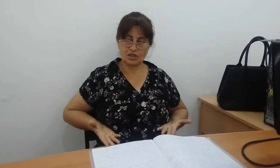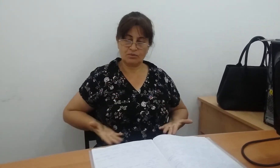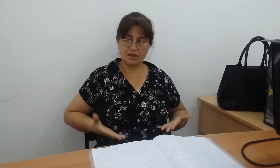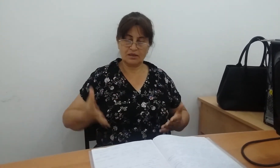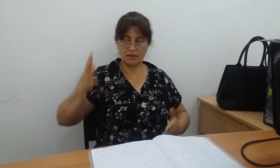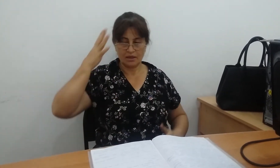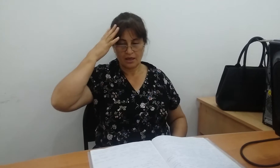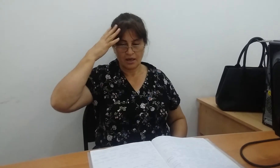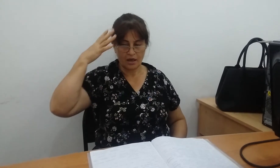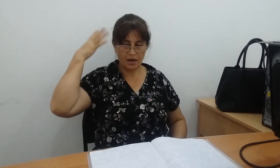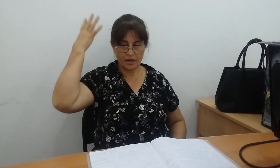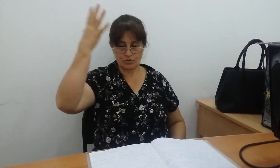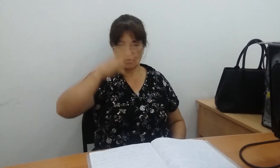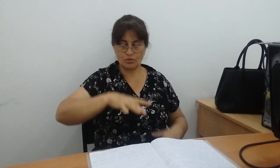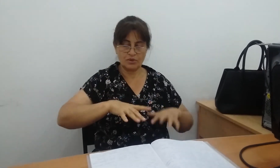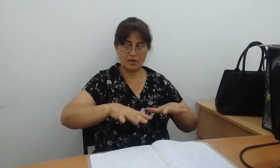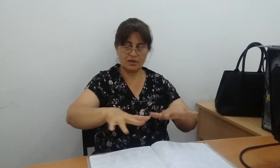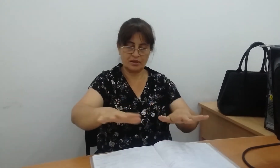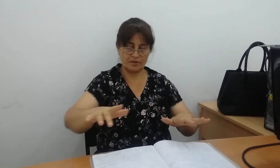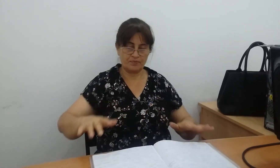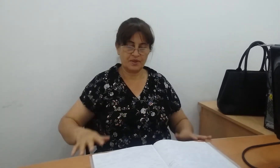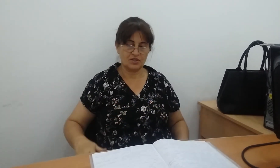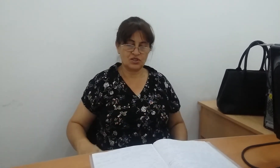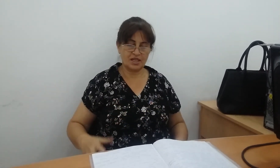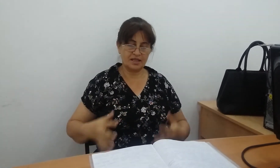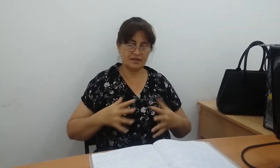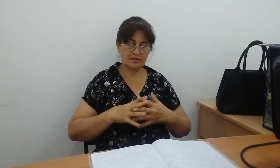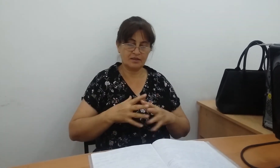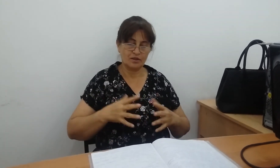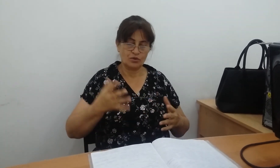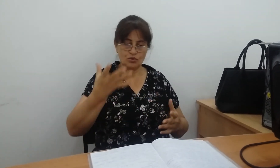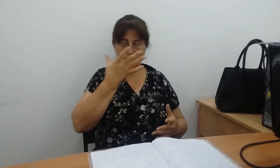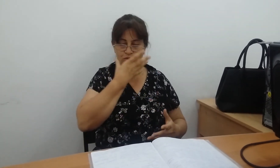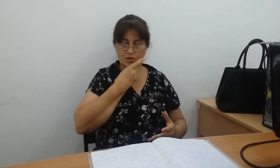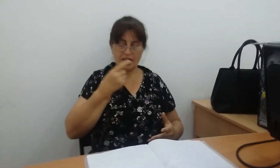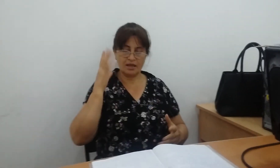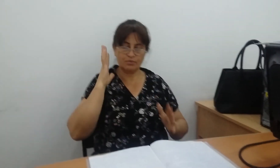yaşamağı arzu edirəm. Kən gözəl